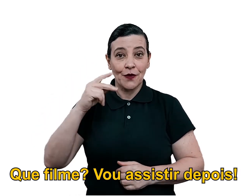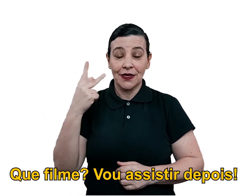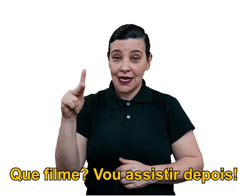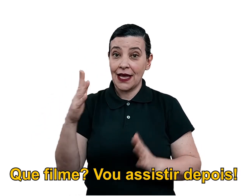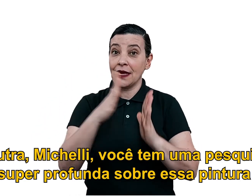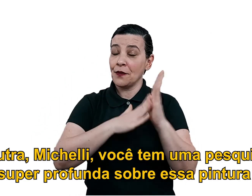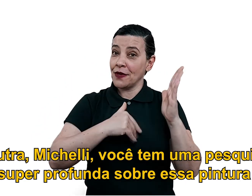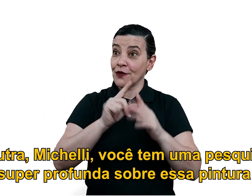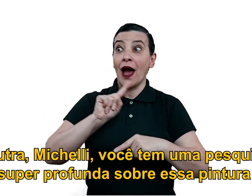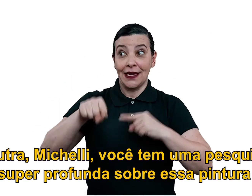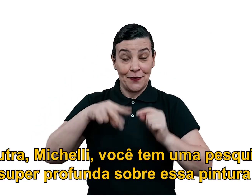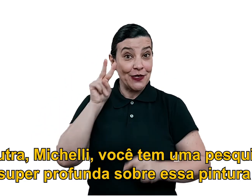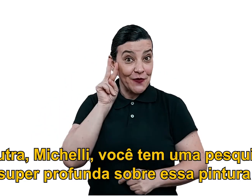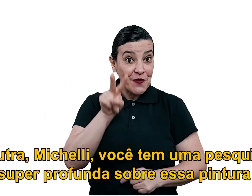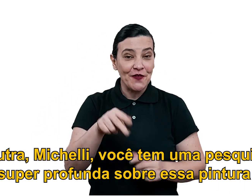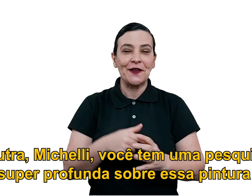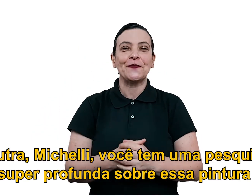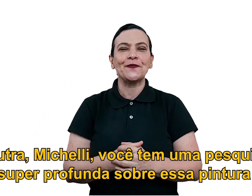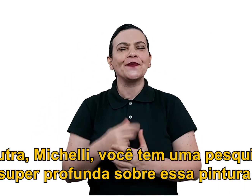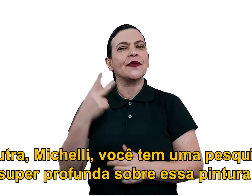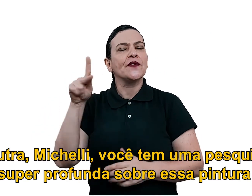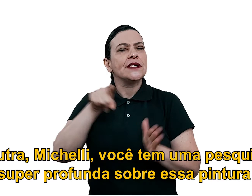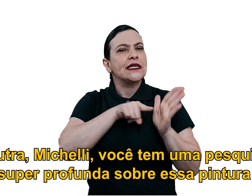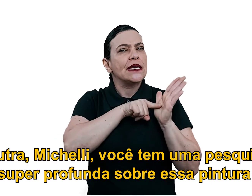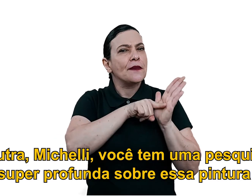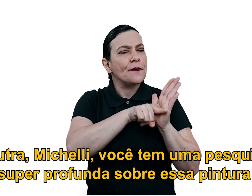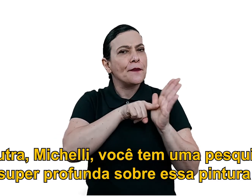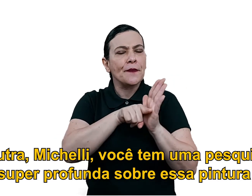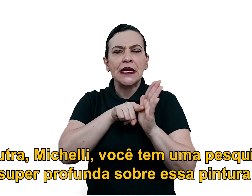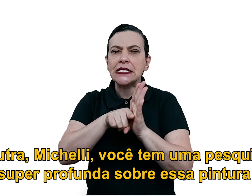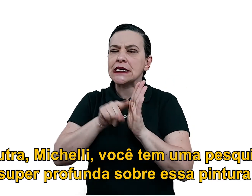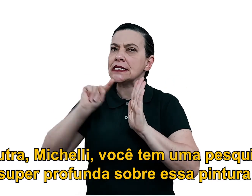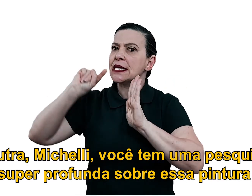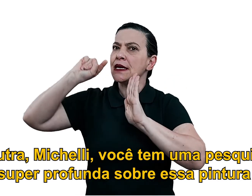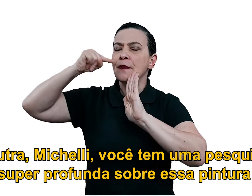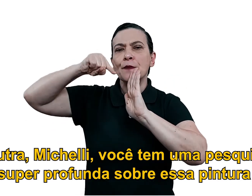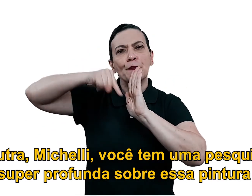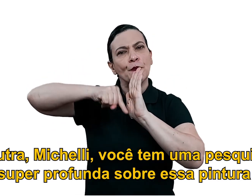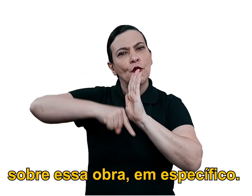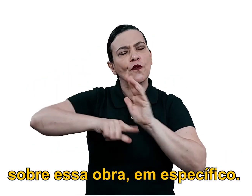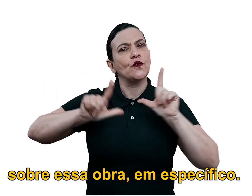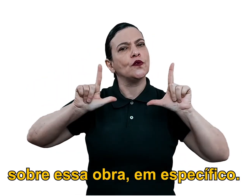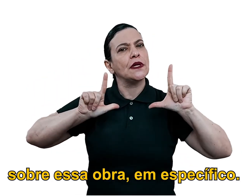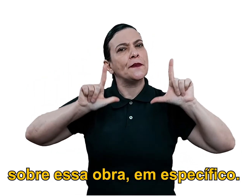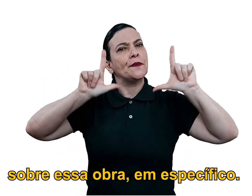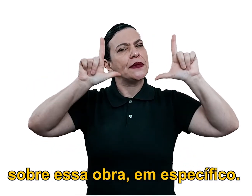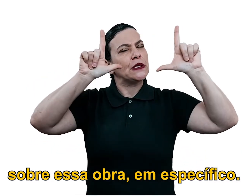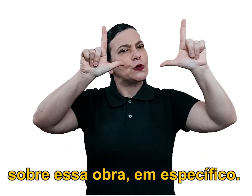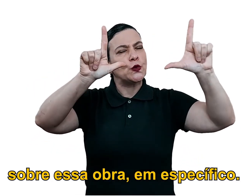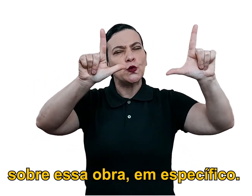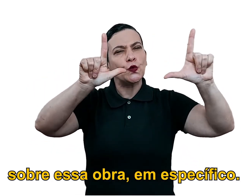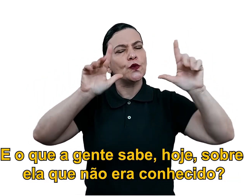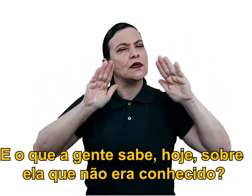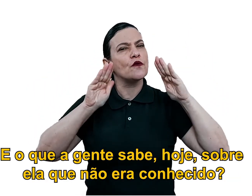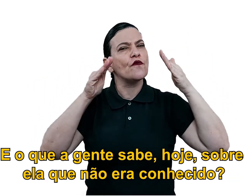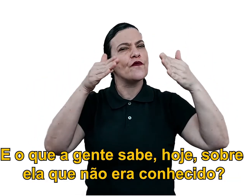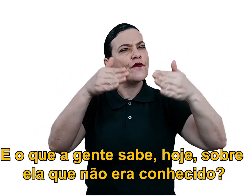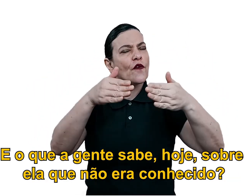depois. E outra, Michele, você tem uma pesquisa super profunda sobre essa pintura, sobre essa obra em específico. E o que a gente